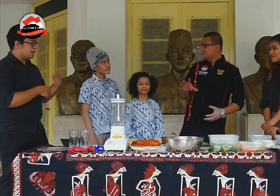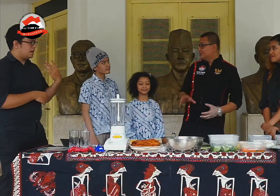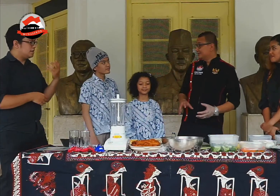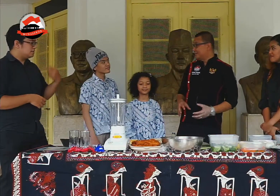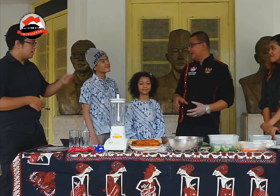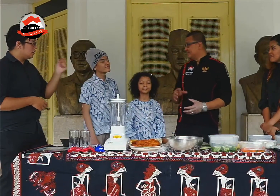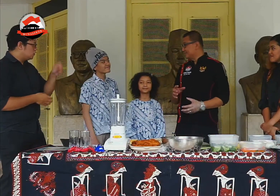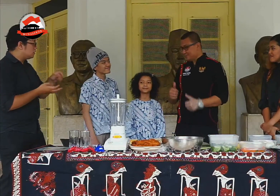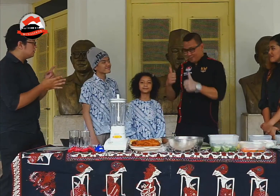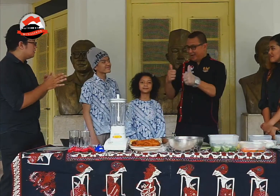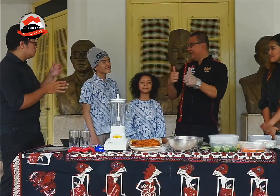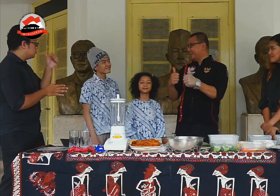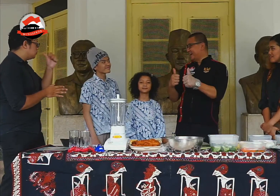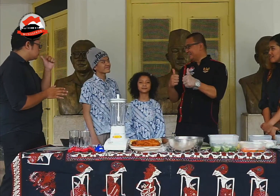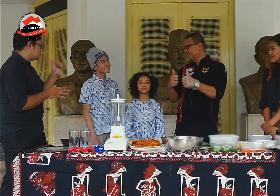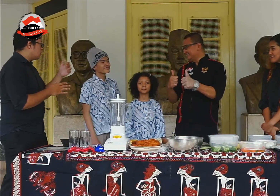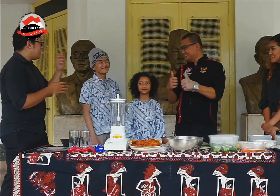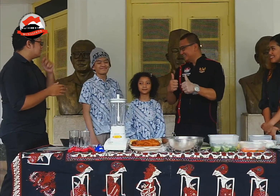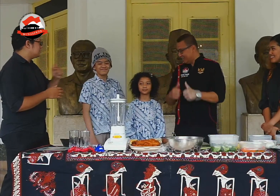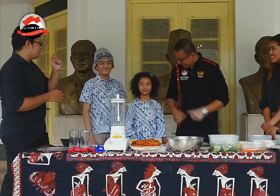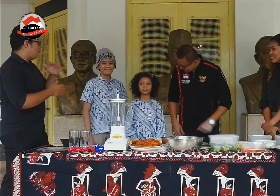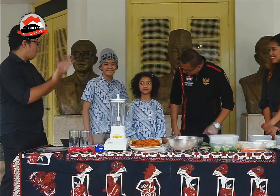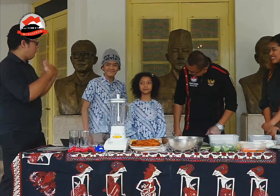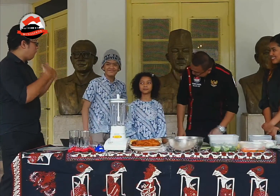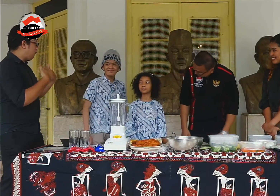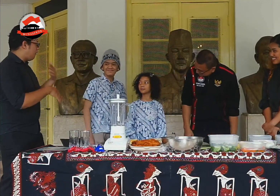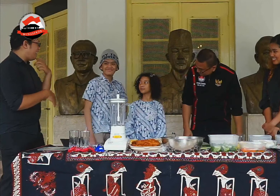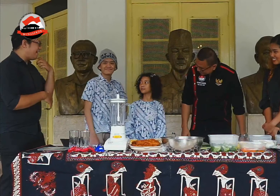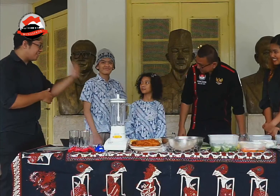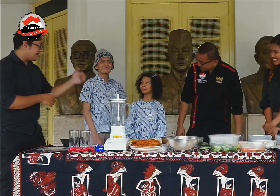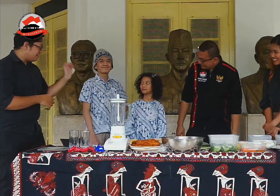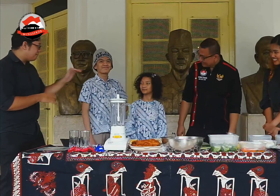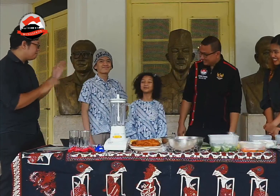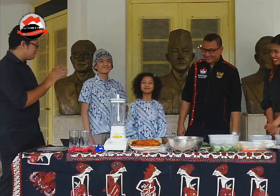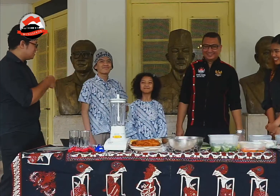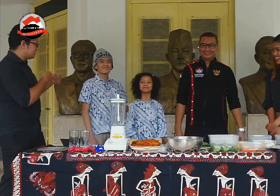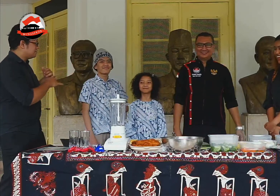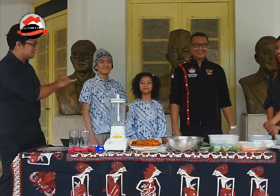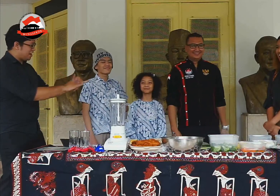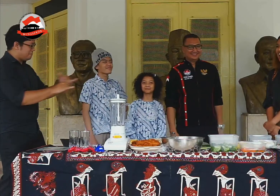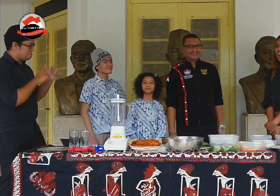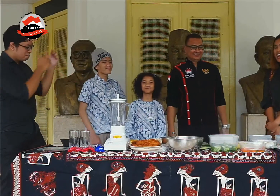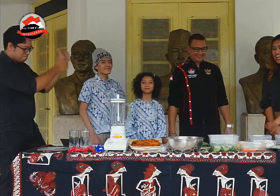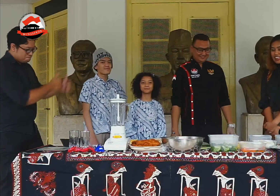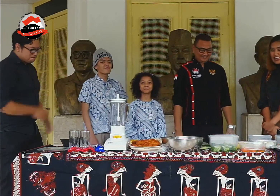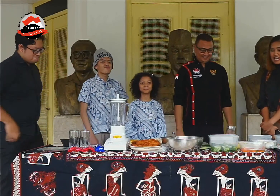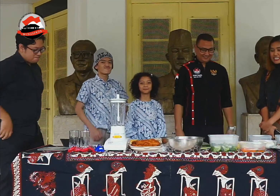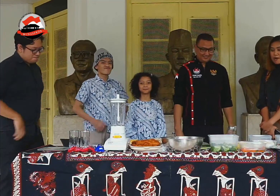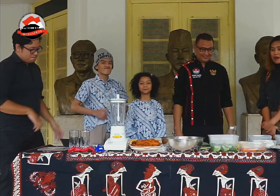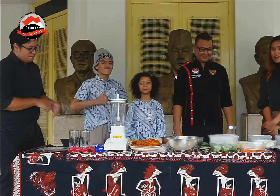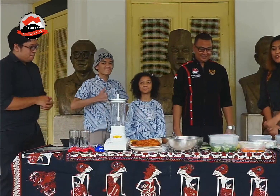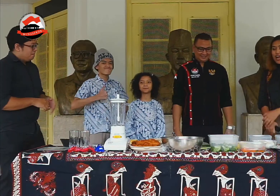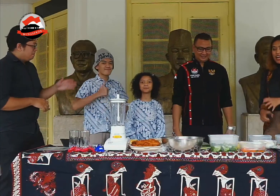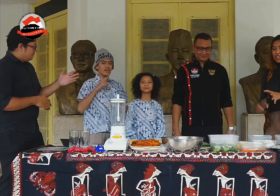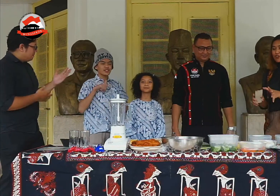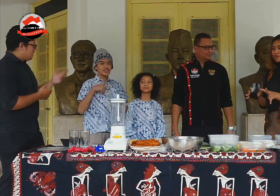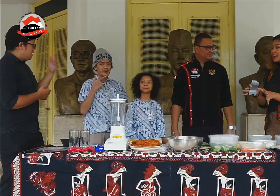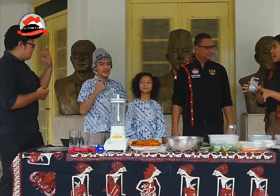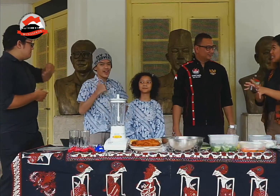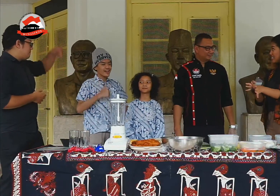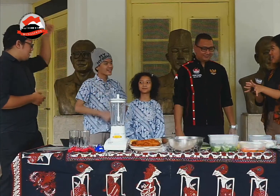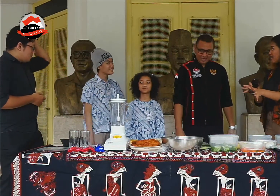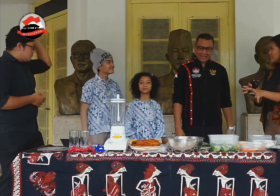susu sama es krim. Wah, enak. Ya, nanti kita masak sama-sama ya. Oke. Nah, nanti Nada sama Paul juga akan